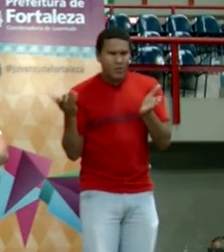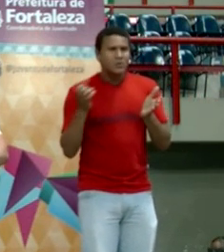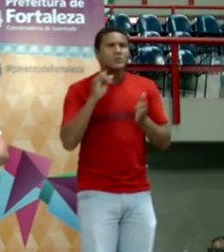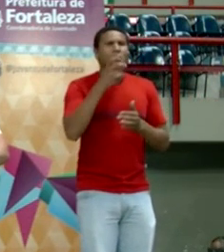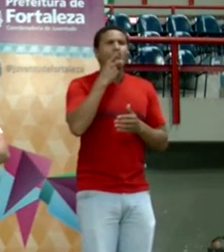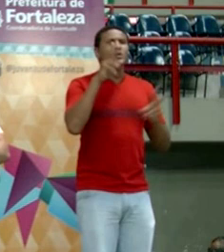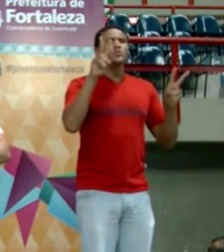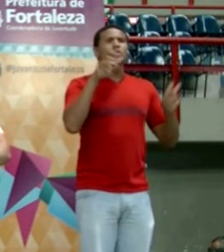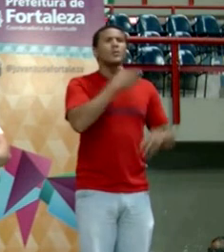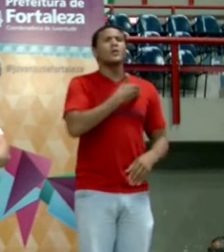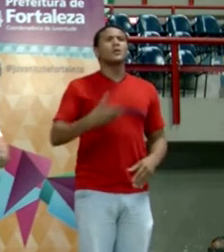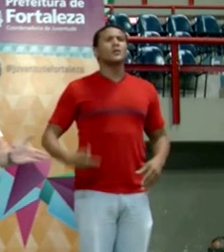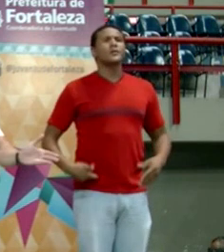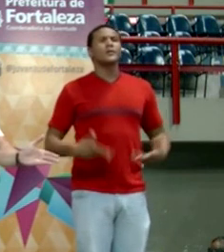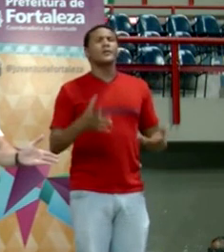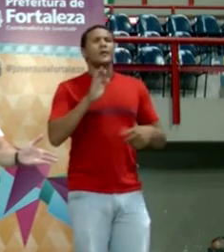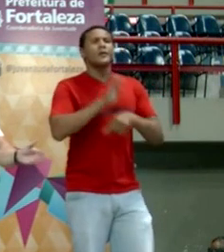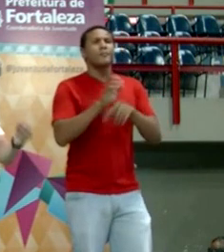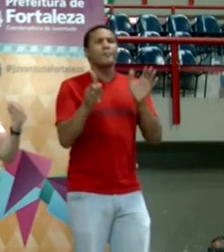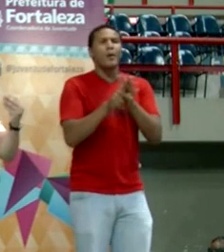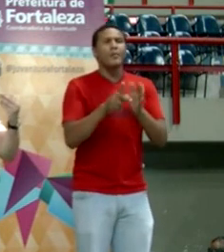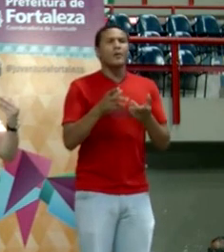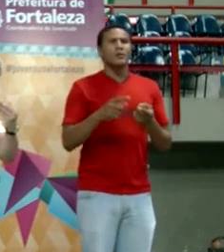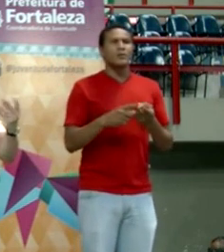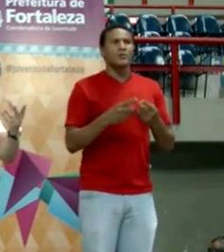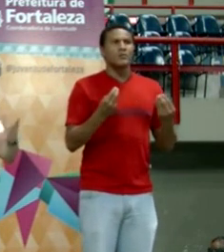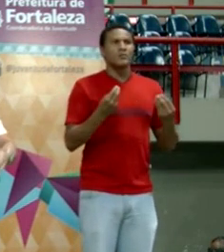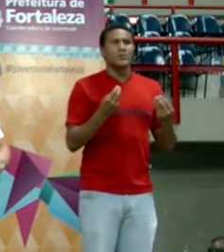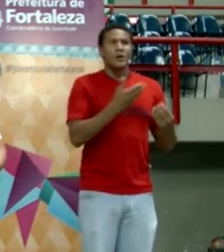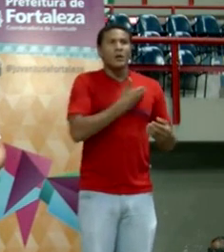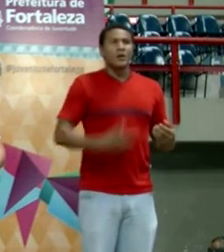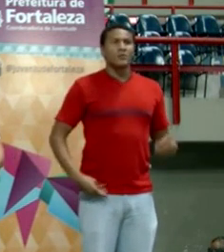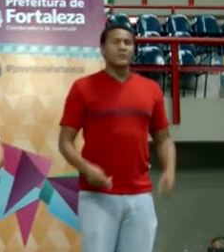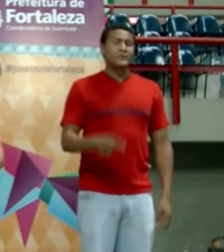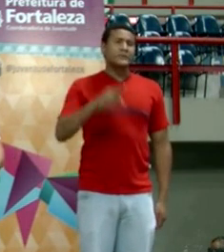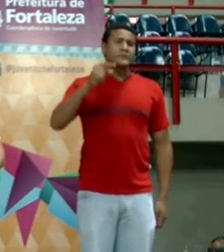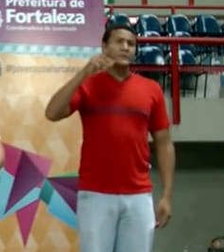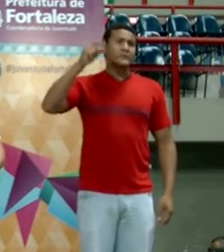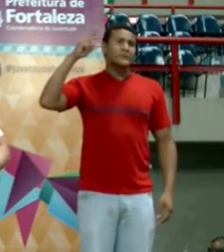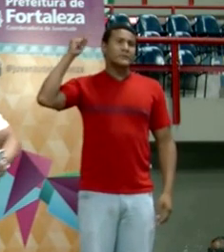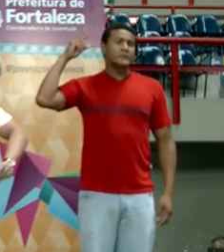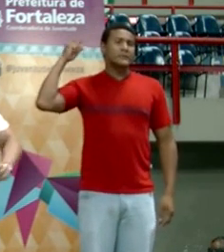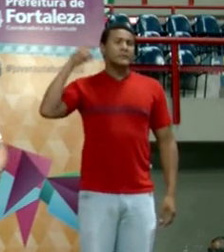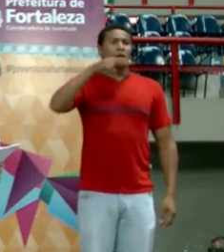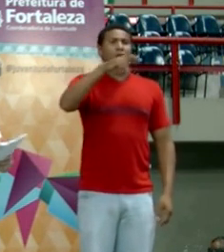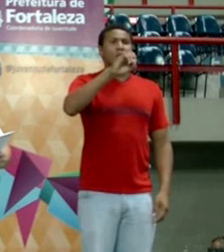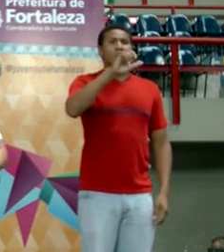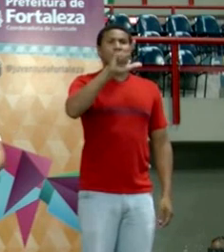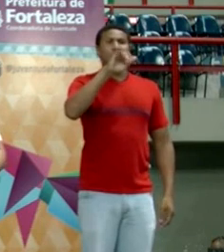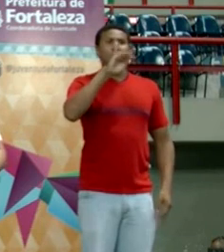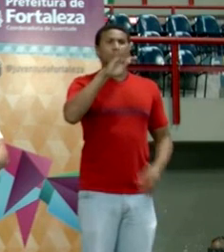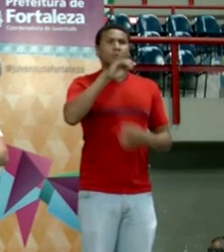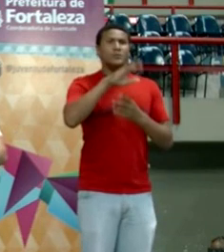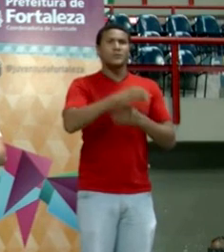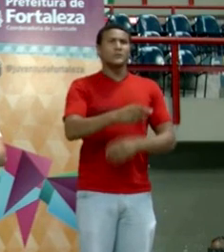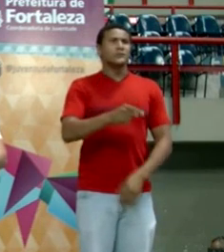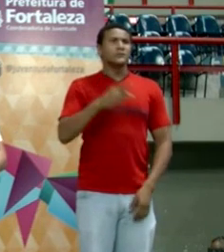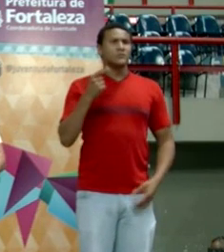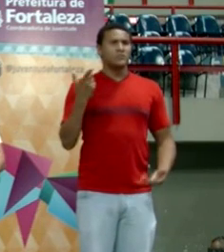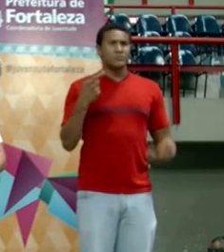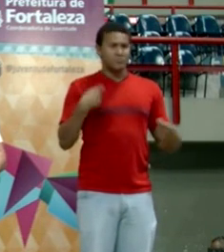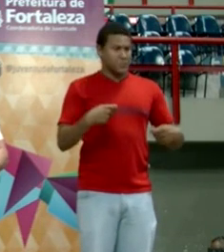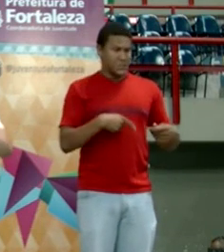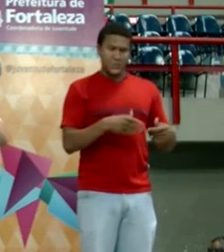sobre Estado? O Estado, meu irmão, existe Estado desde o Neolítico. Como é que eu vou saber qual é o Estado que ele está falando? Ele tem que botar